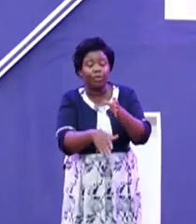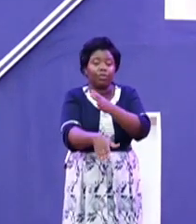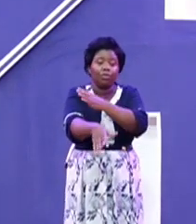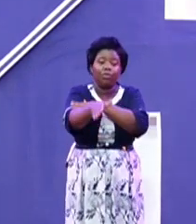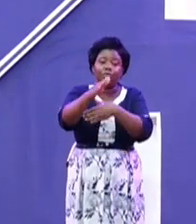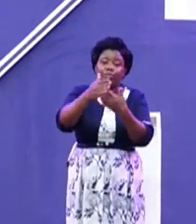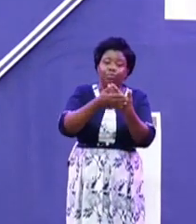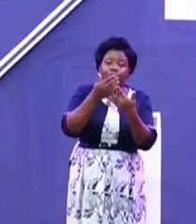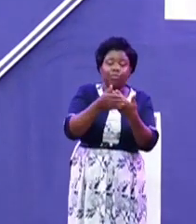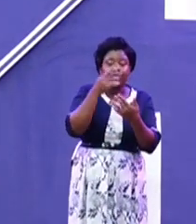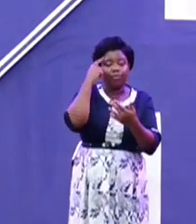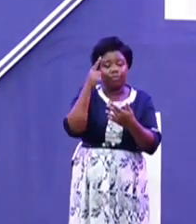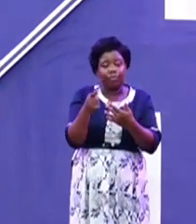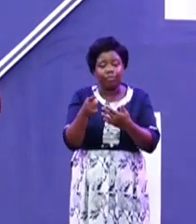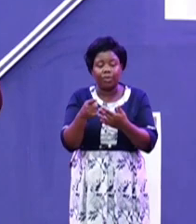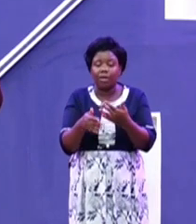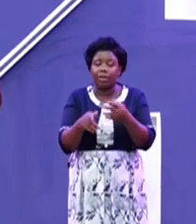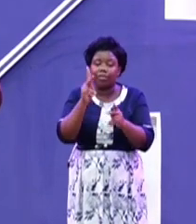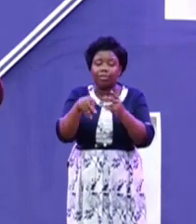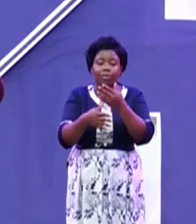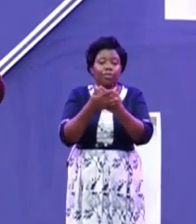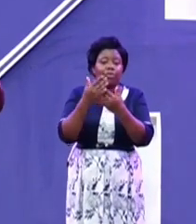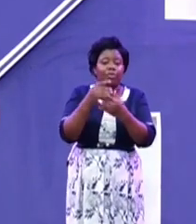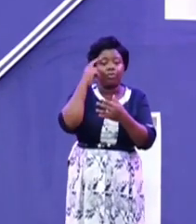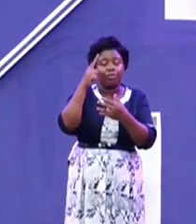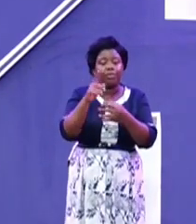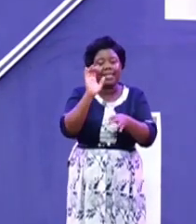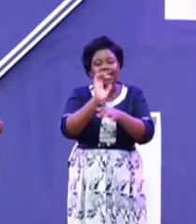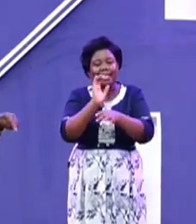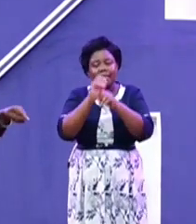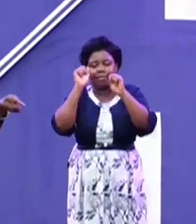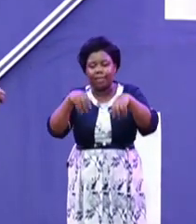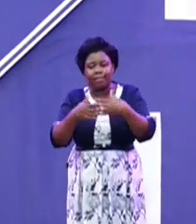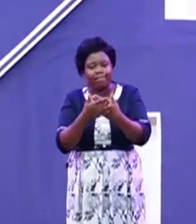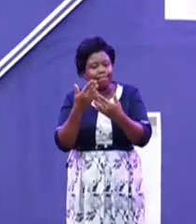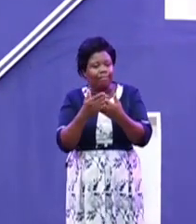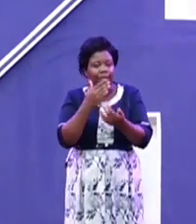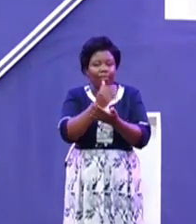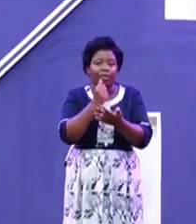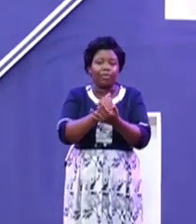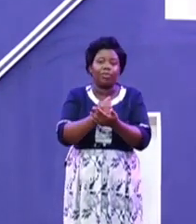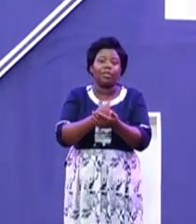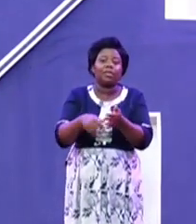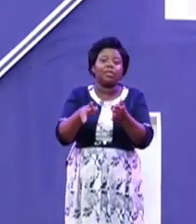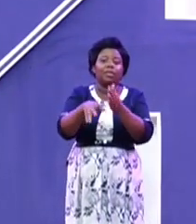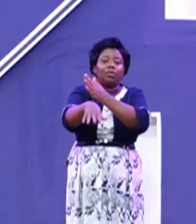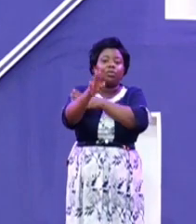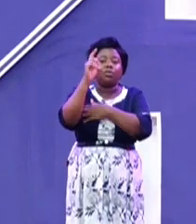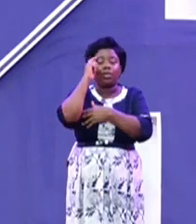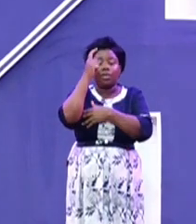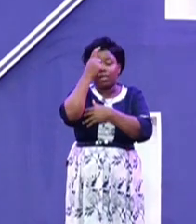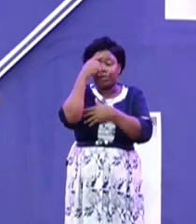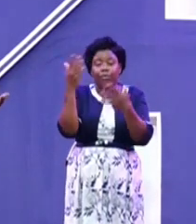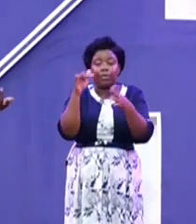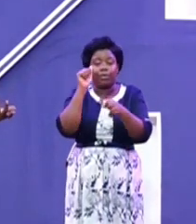kati Katonda be yandirabiridde ekkanisa yebalabirira kubanga ye gavumenti yaani